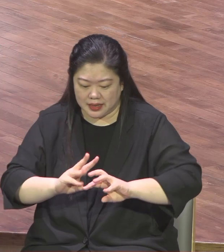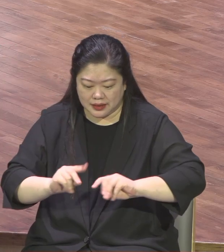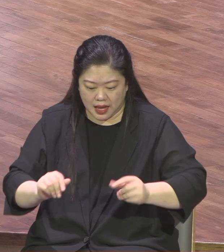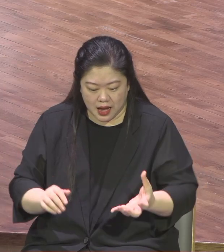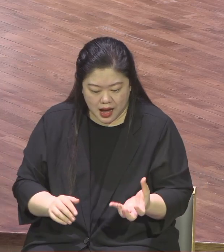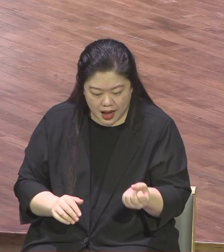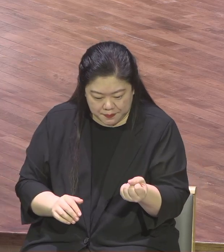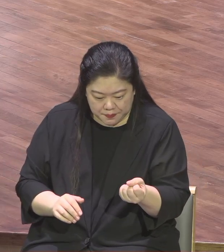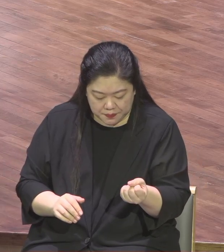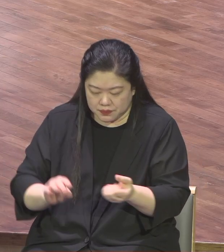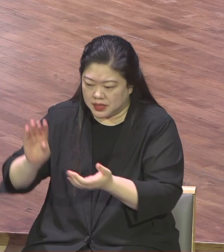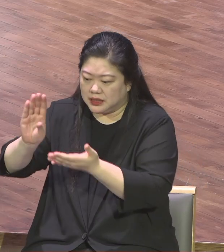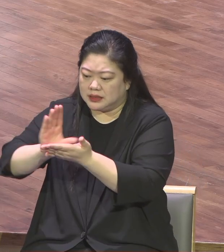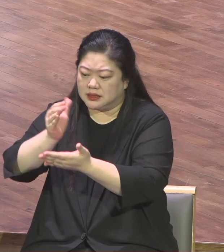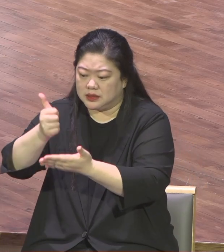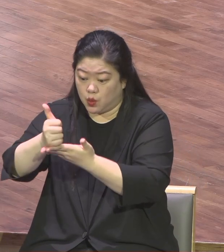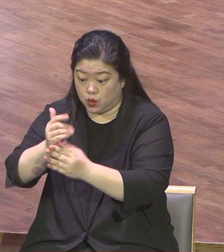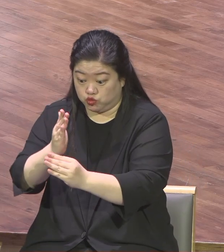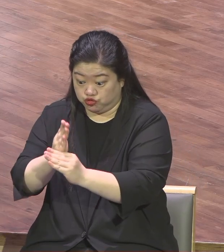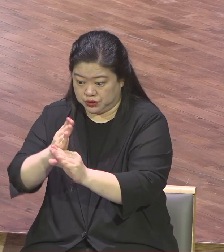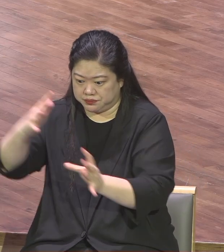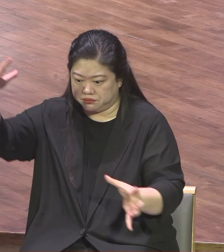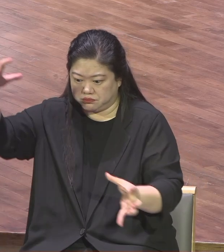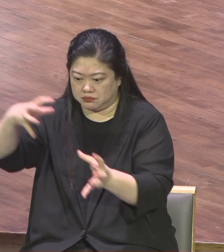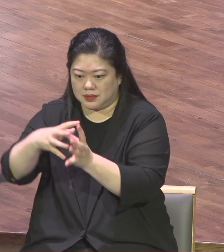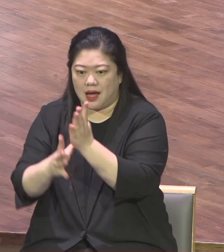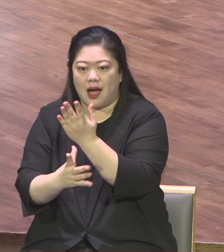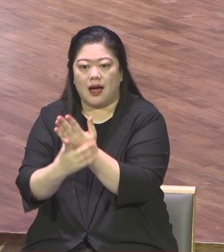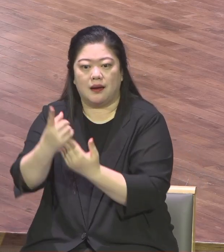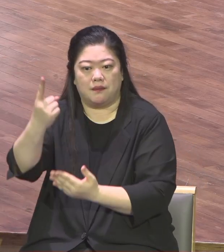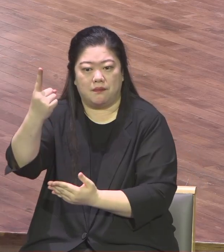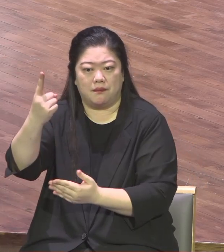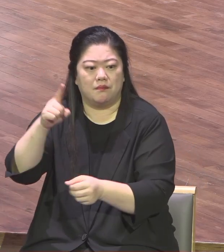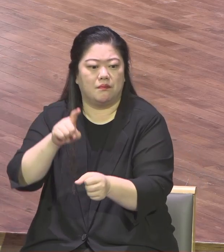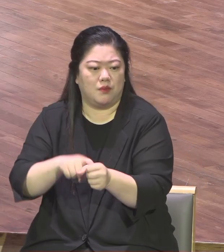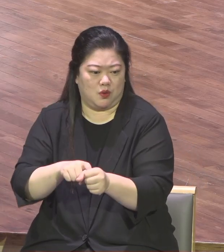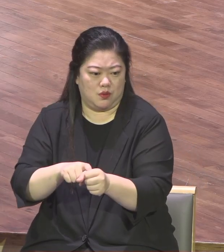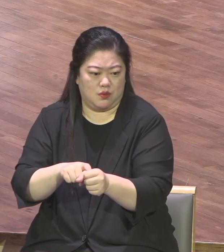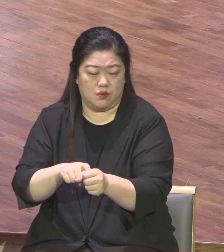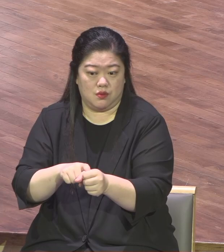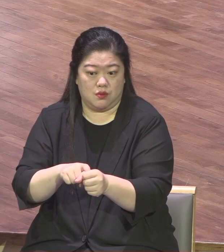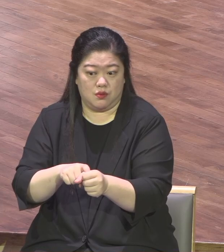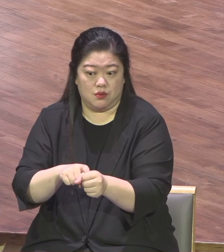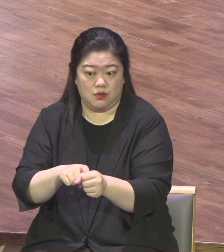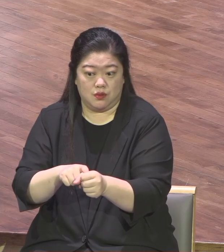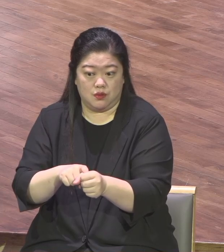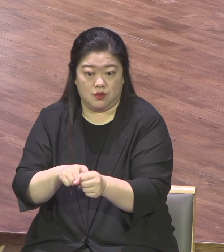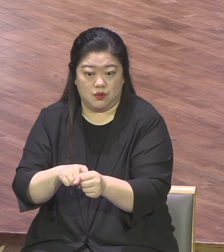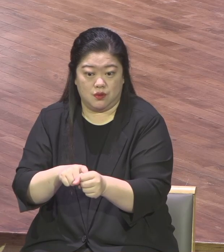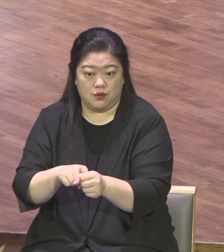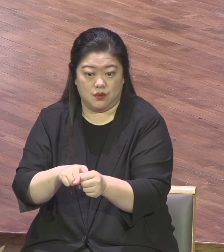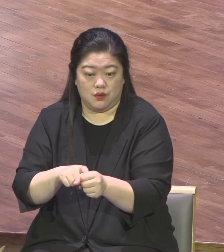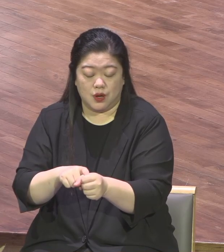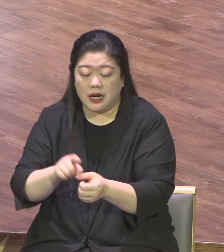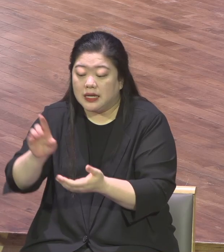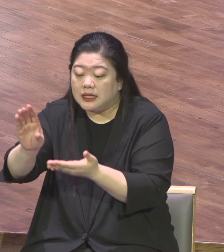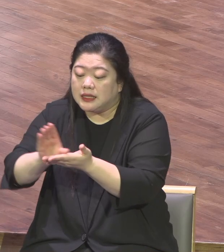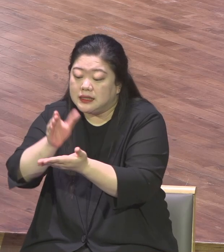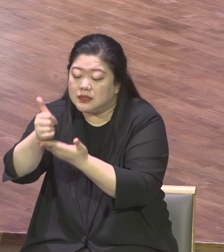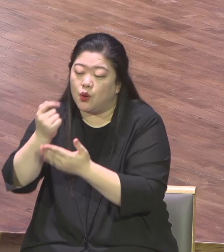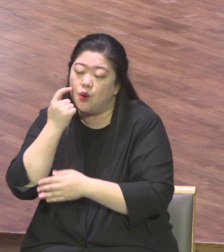안에서 통일되게 하려 하심이라. 자, 우리를 기업으로 삼으신 이유는 우리가 그리스도의